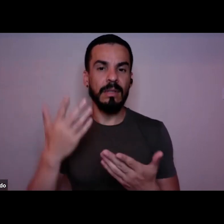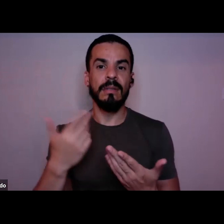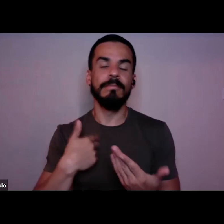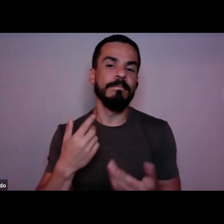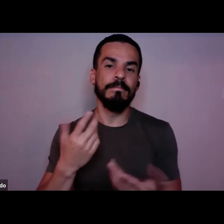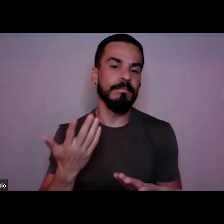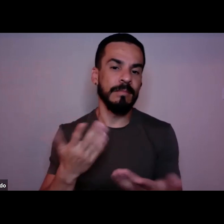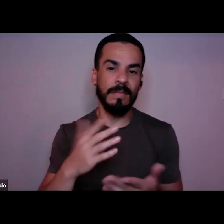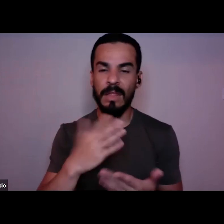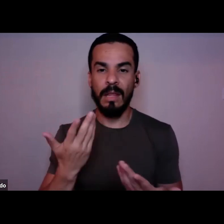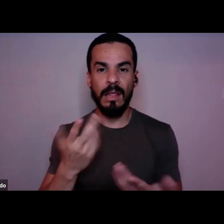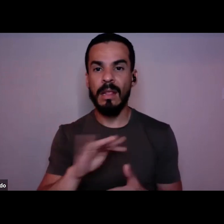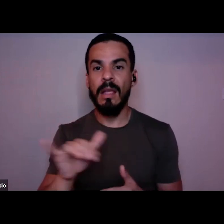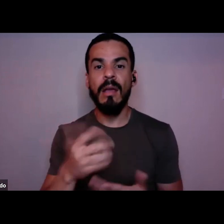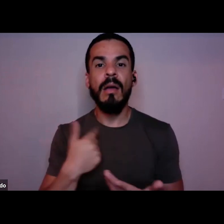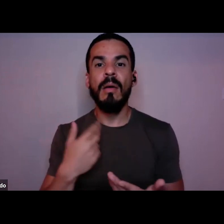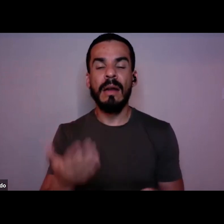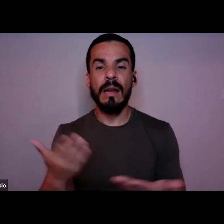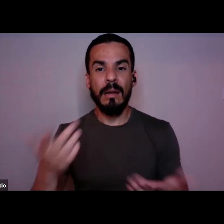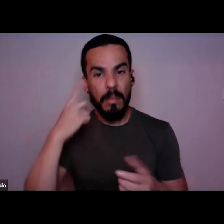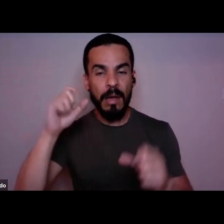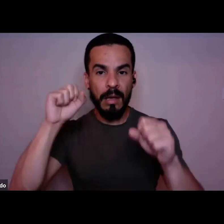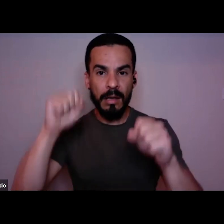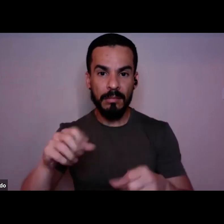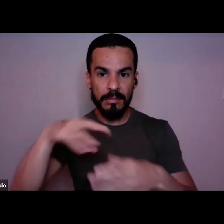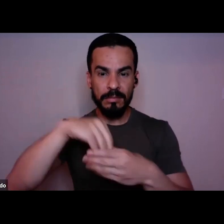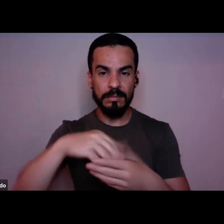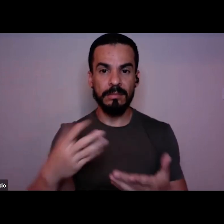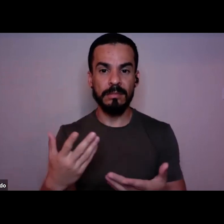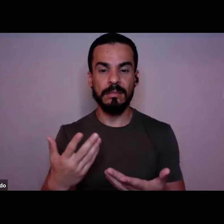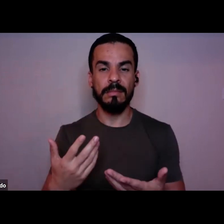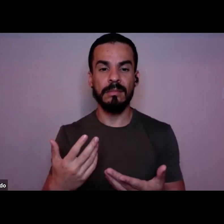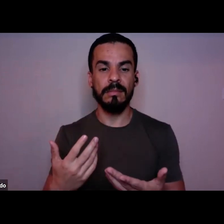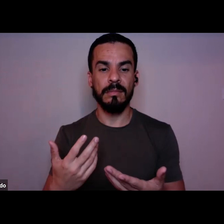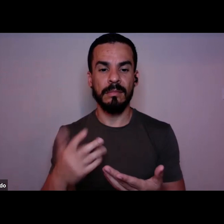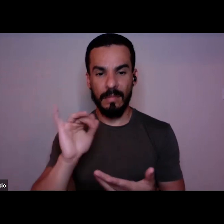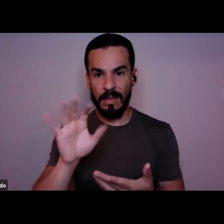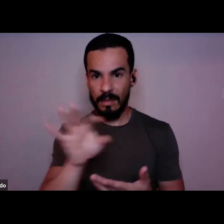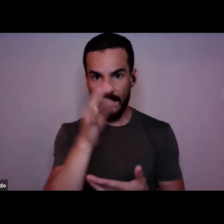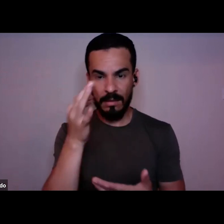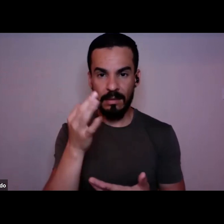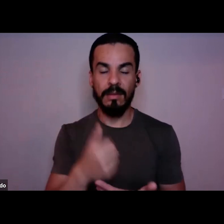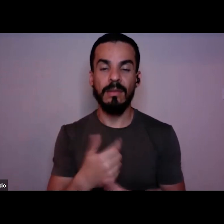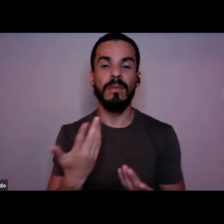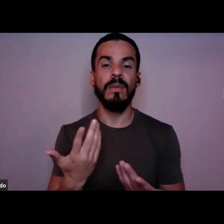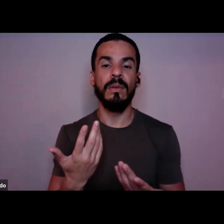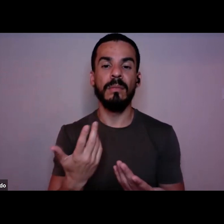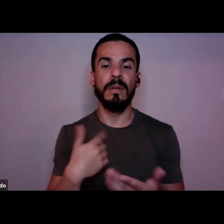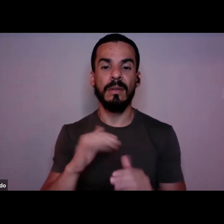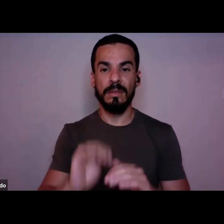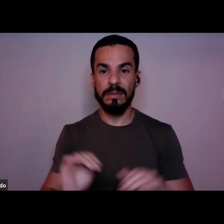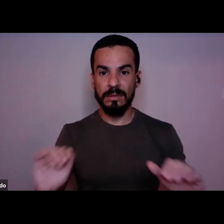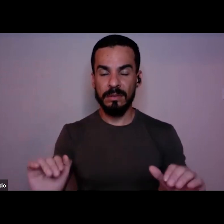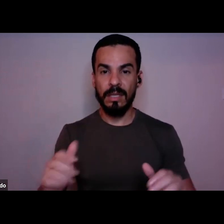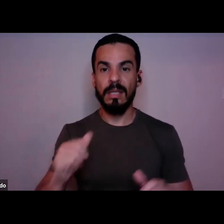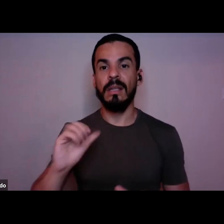pues tampoco lo vamos tampoco vamos a tener los elementos para abordar abordarla de esta forma con las niñas niños